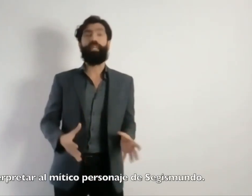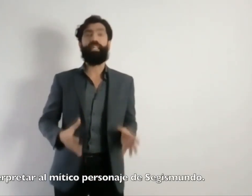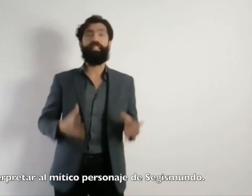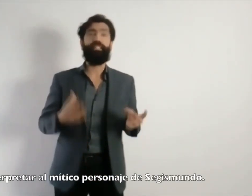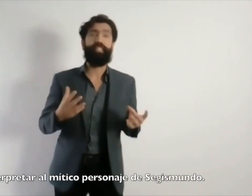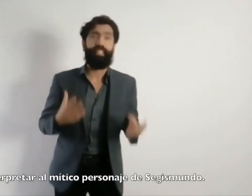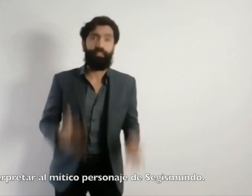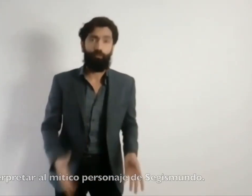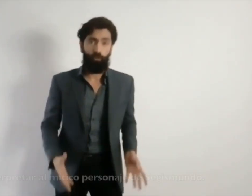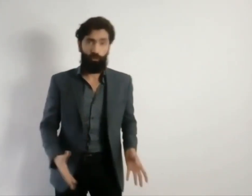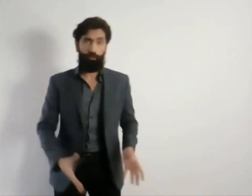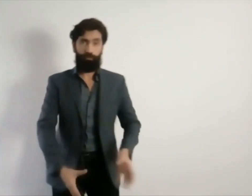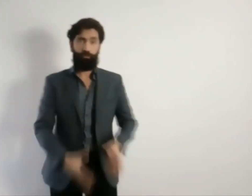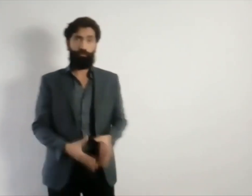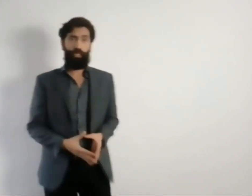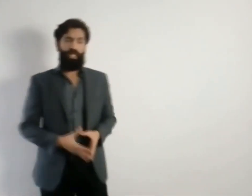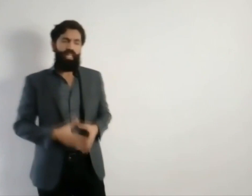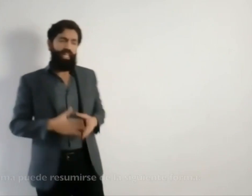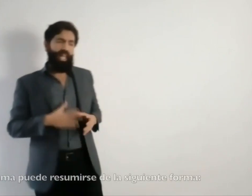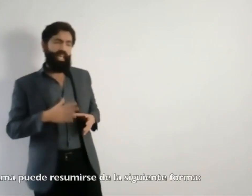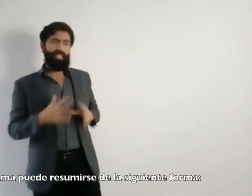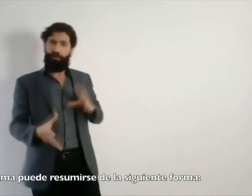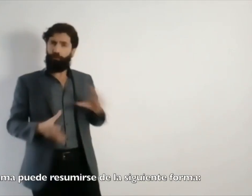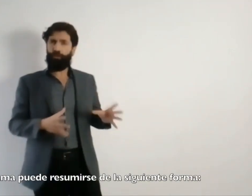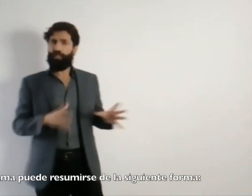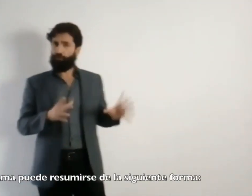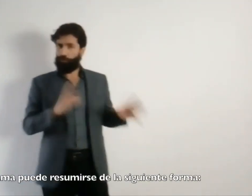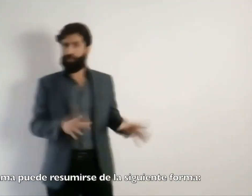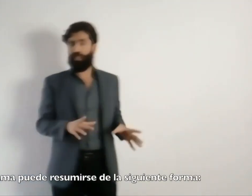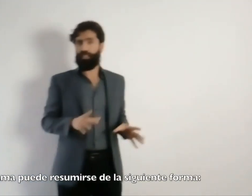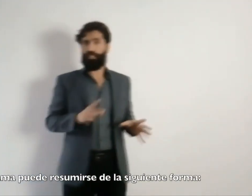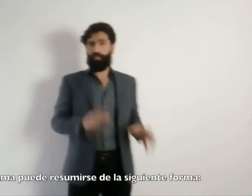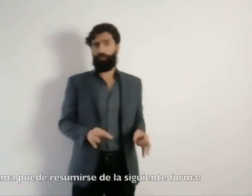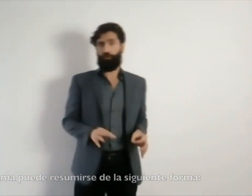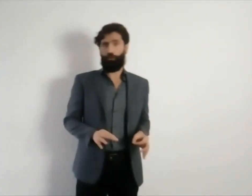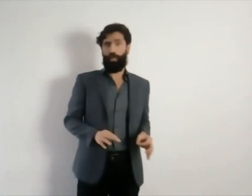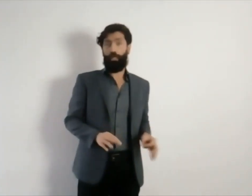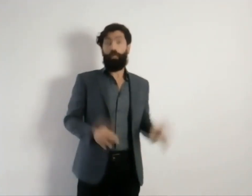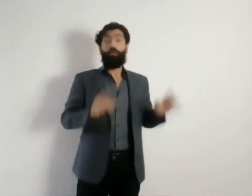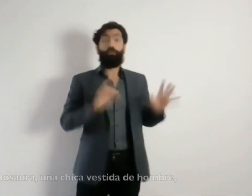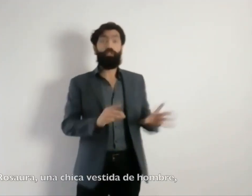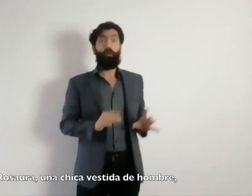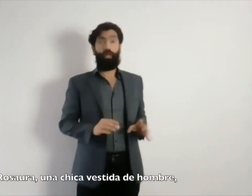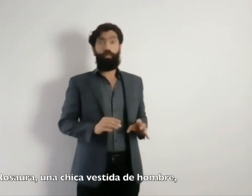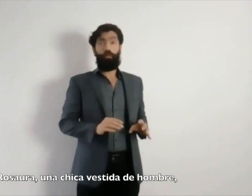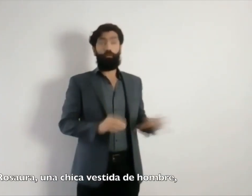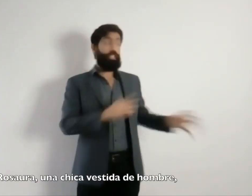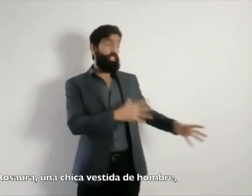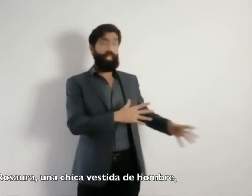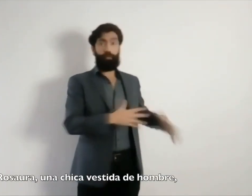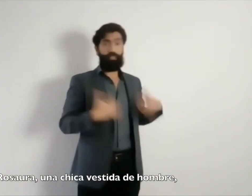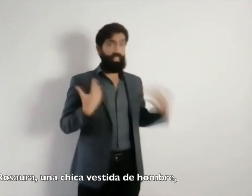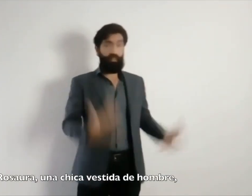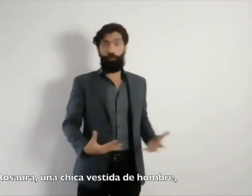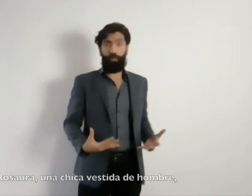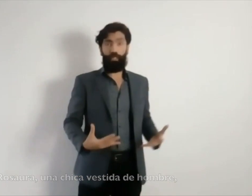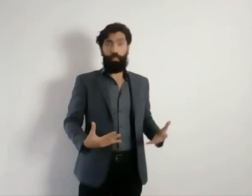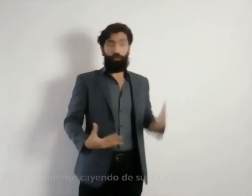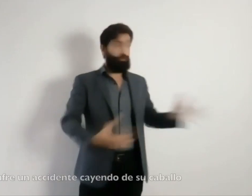personaje de Segismundo. La trama puede resumirse de la siguiente forma. Rosaura, una chica vestida de hombre, sufre